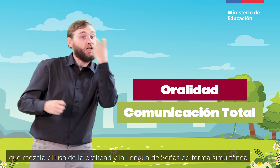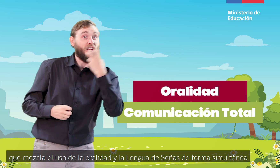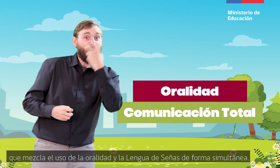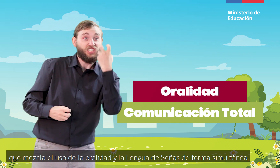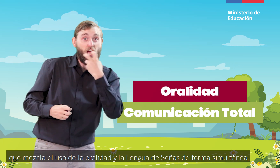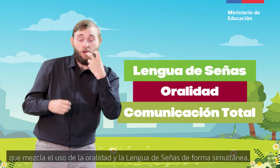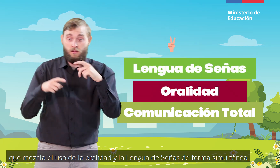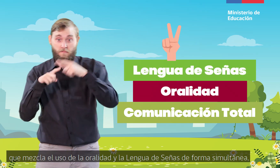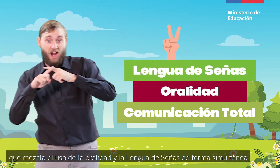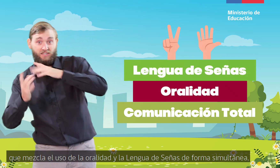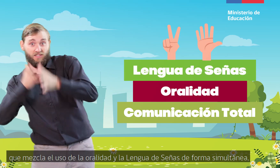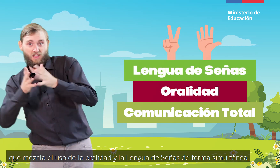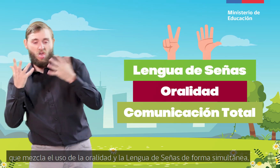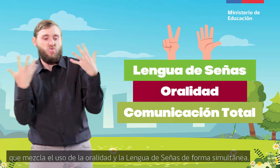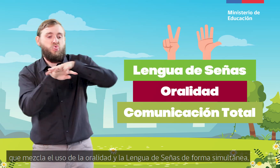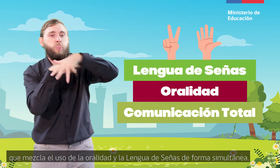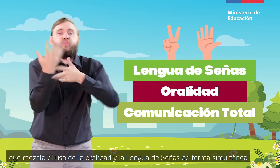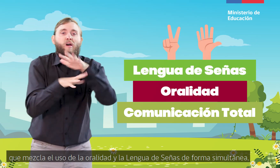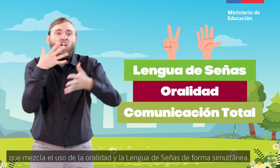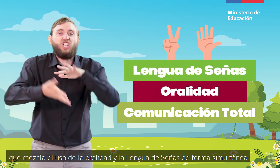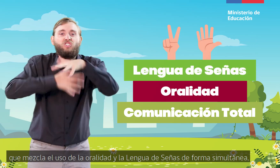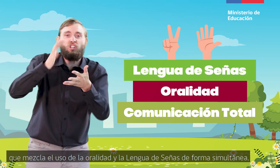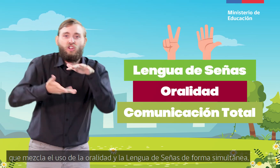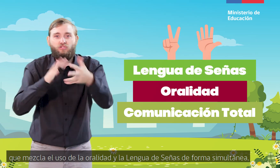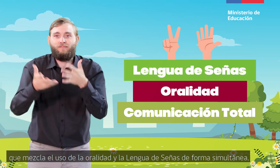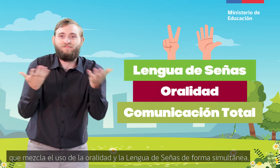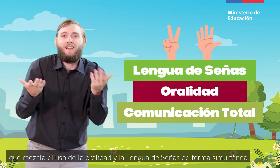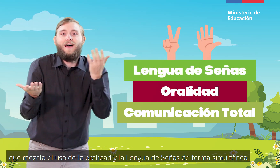mezcla el uso de la oralidad y la lengua de señas de forma simultánea.